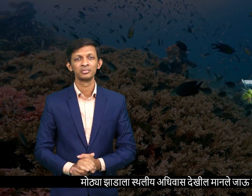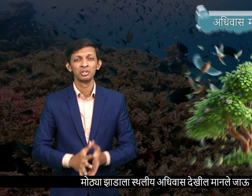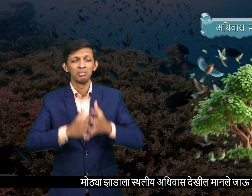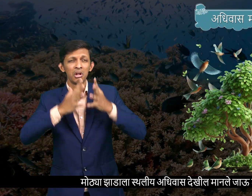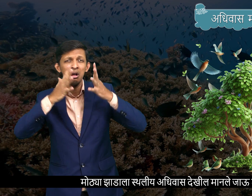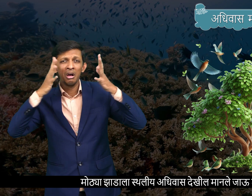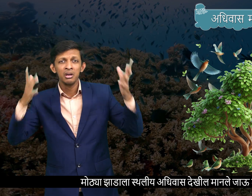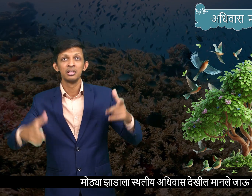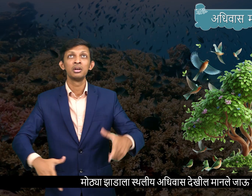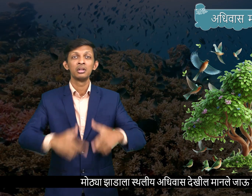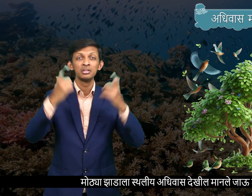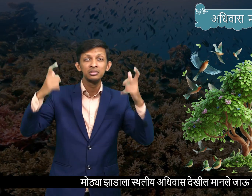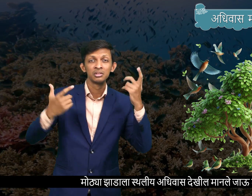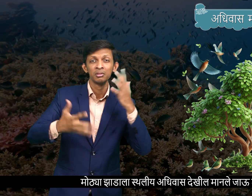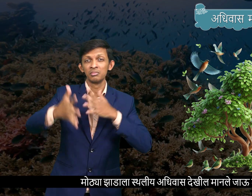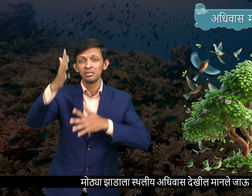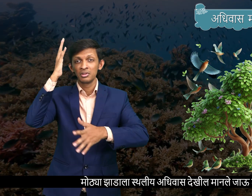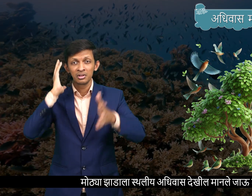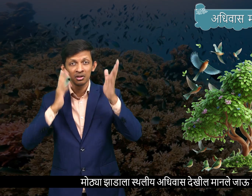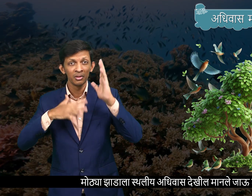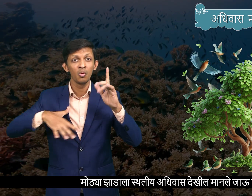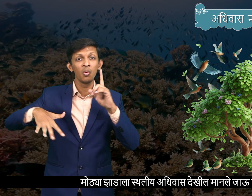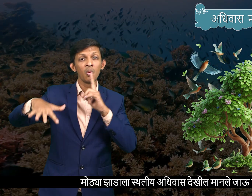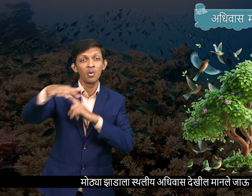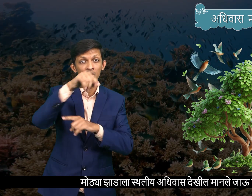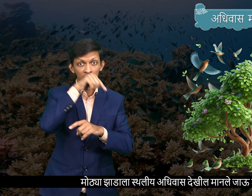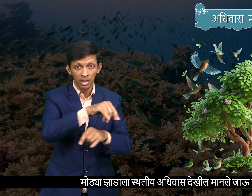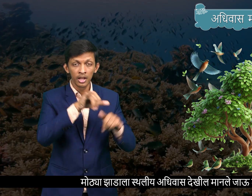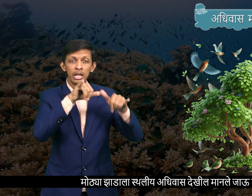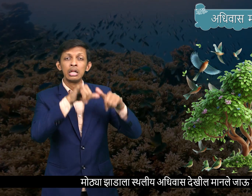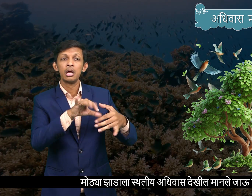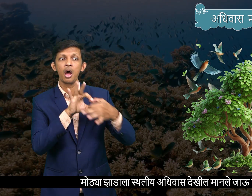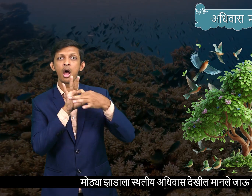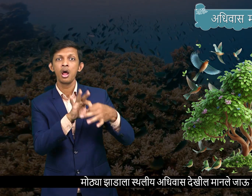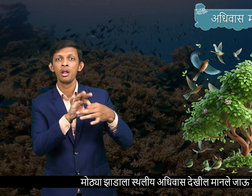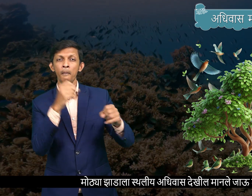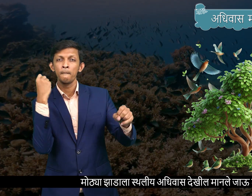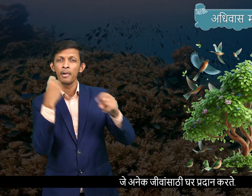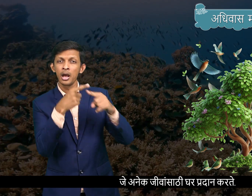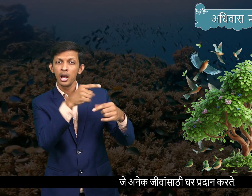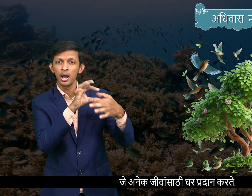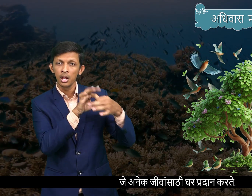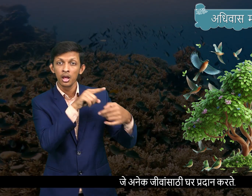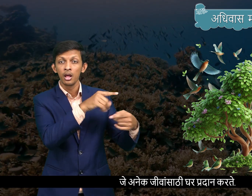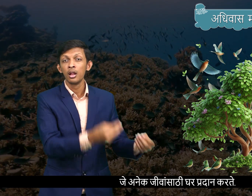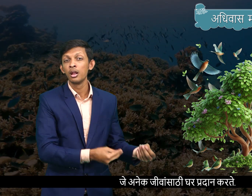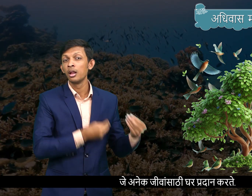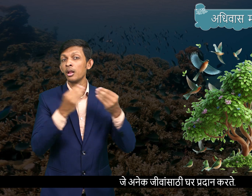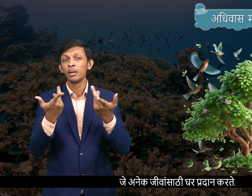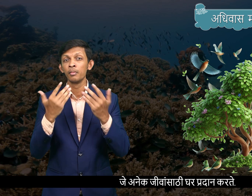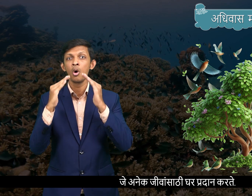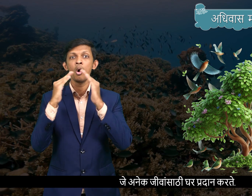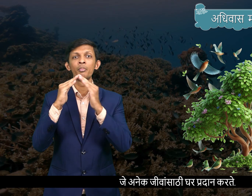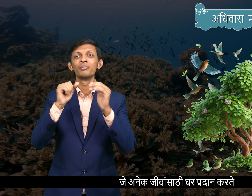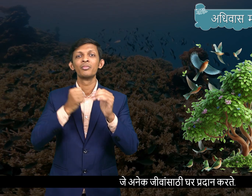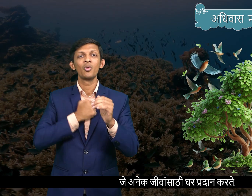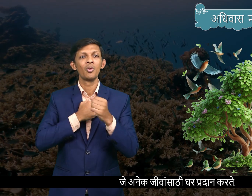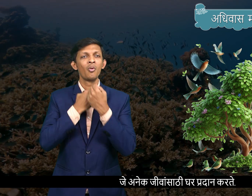मोठ्या झाडाला स्थलीय अधिवास देखील मानले जाऊ शकते, जे अनेक जीवांसाठी घर